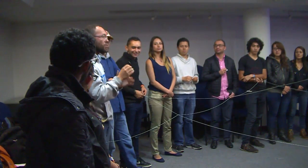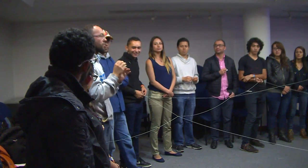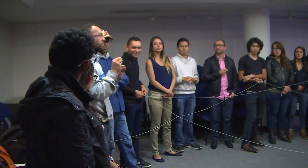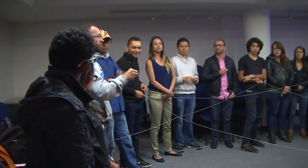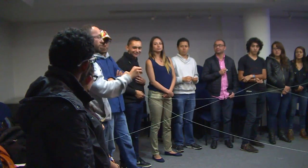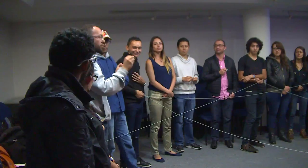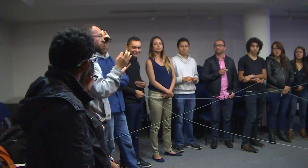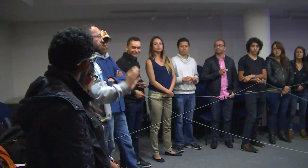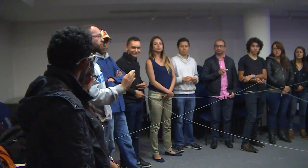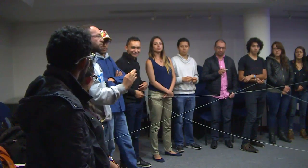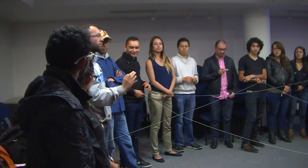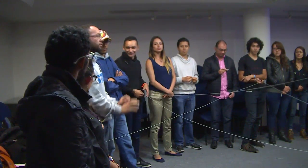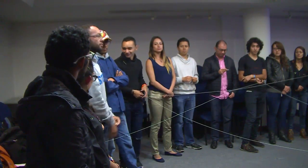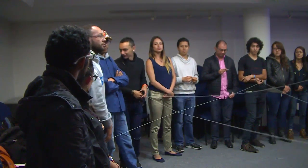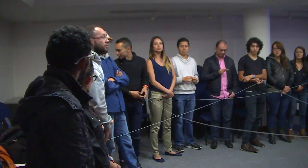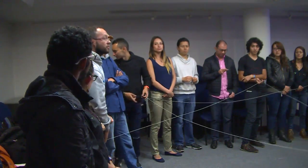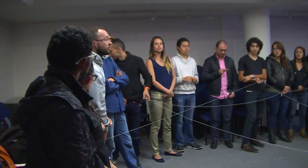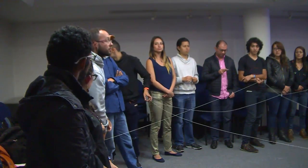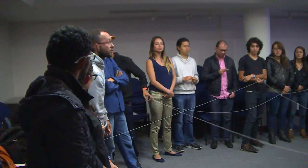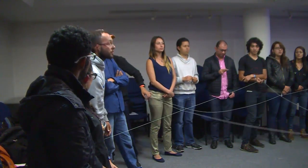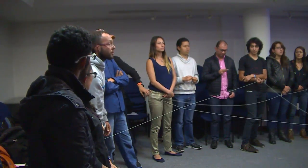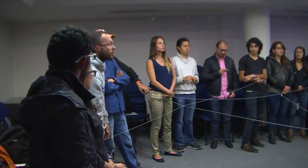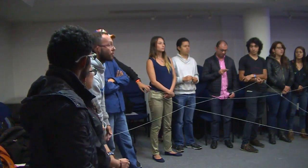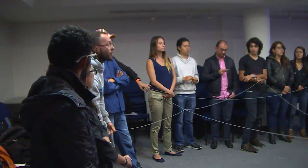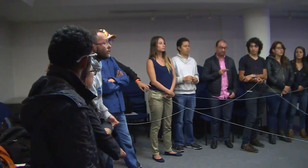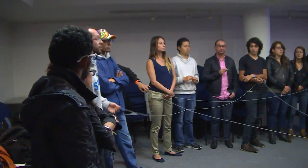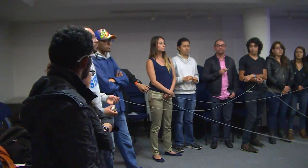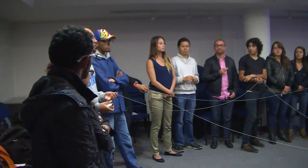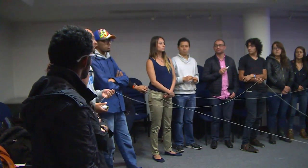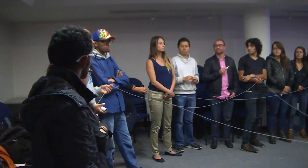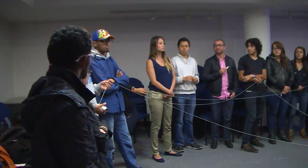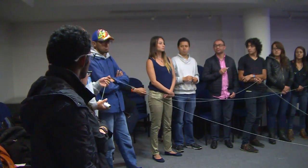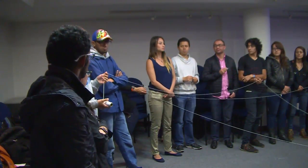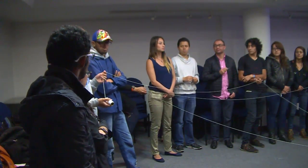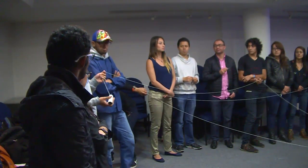a nivel cognitivo, motriz, que sea bueno.